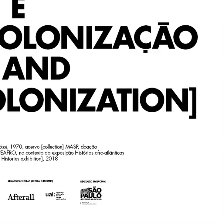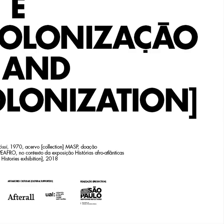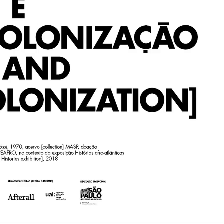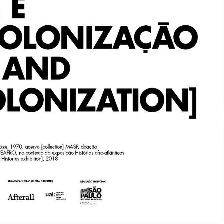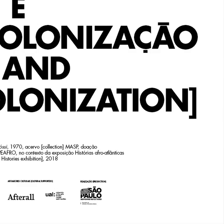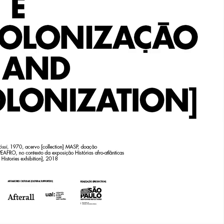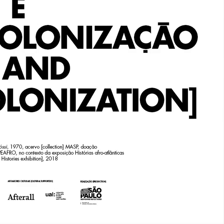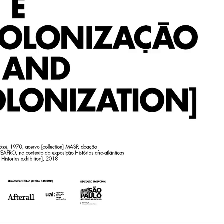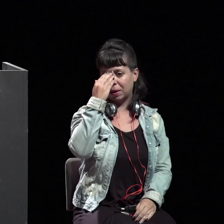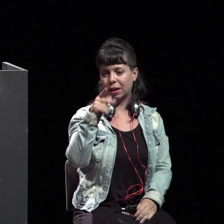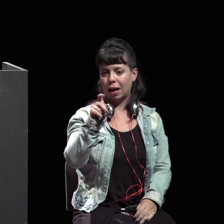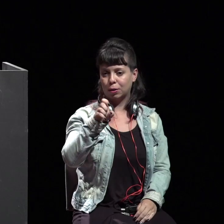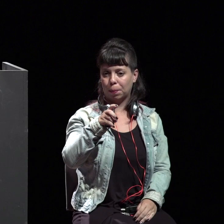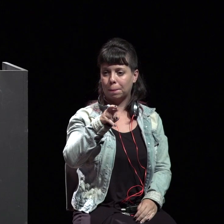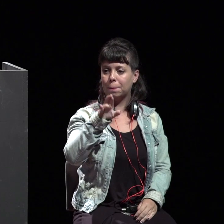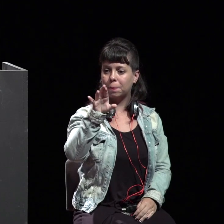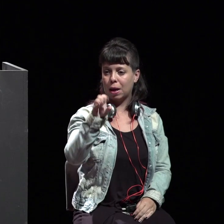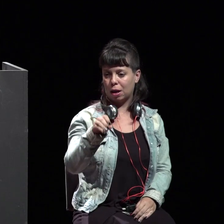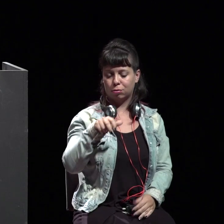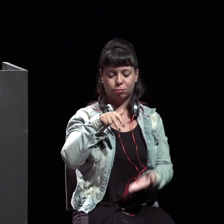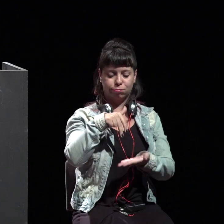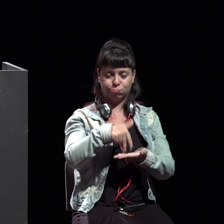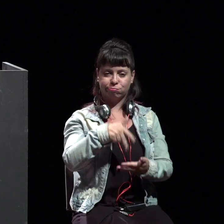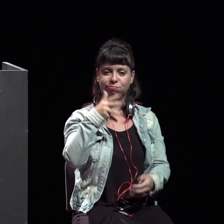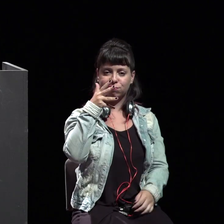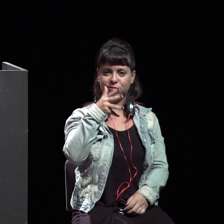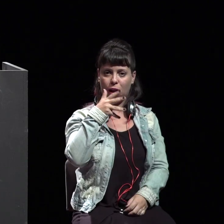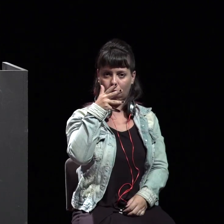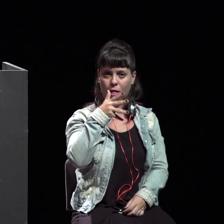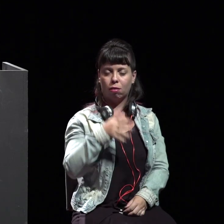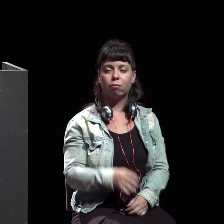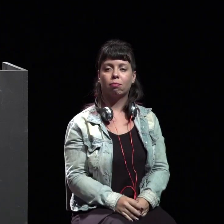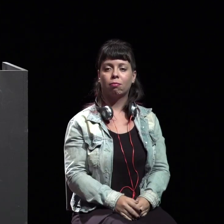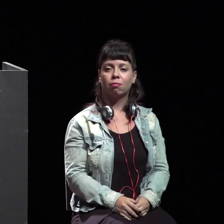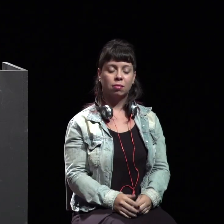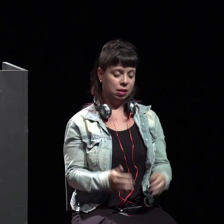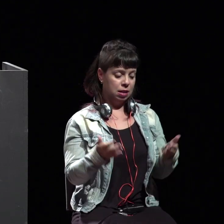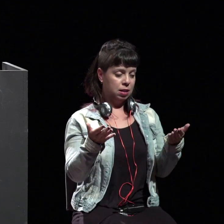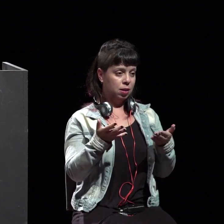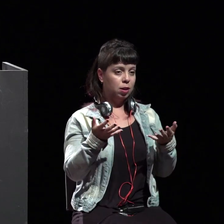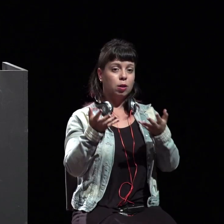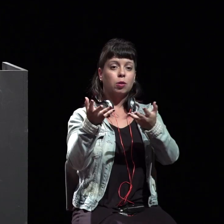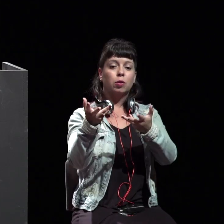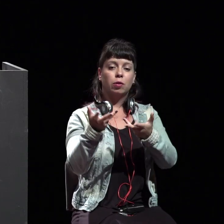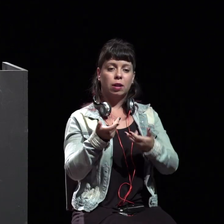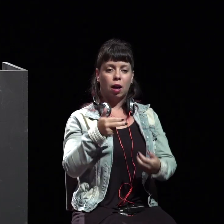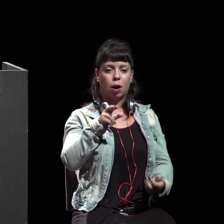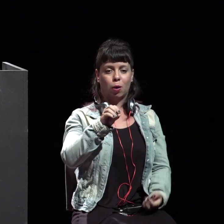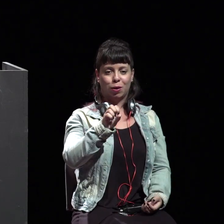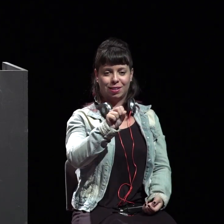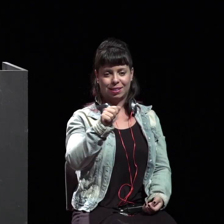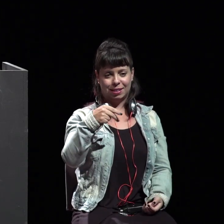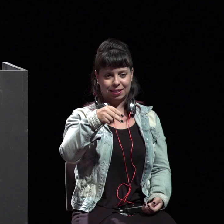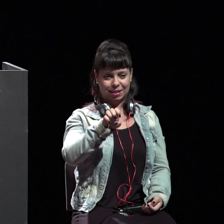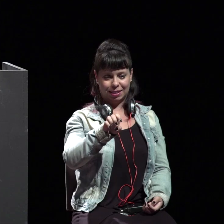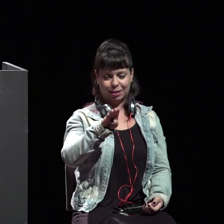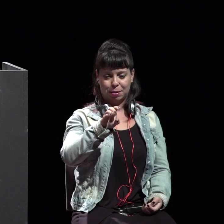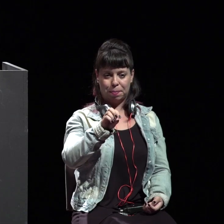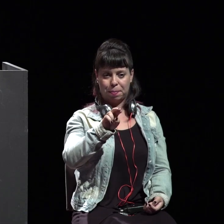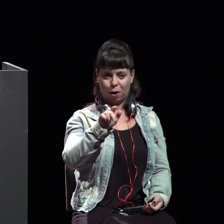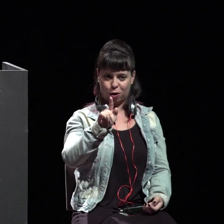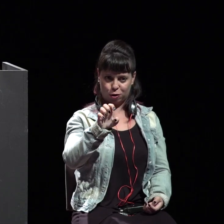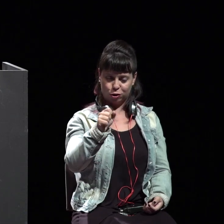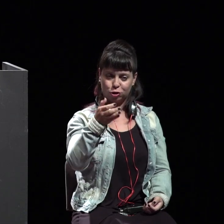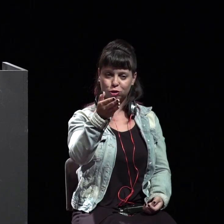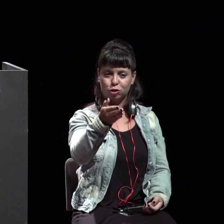Muito obrigado, Pedro Cesarino, por sua fala. Agora gostaríamos de convidar a Rosane Borges. Rosane